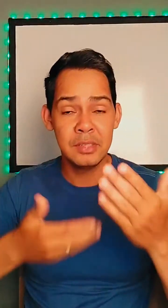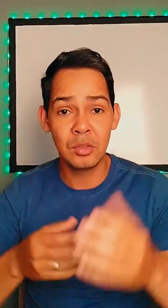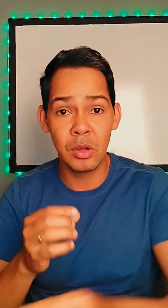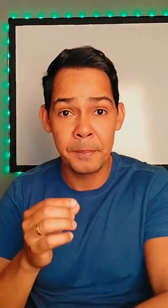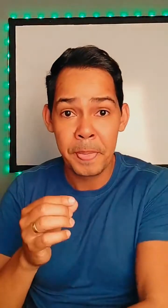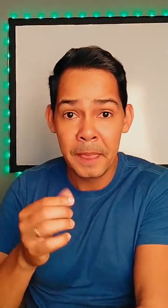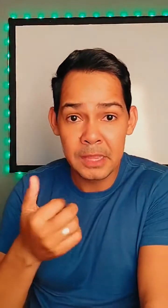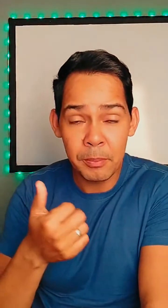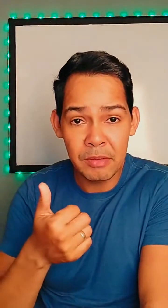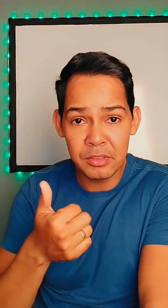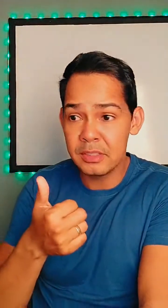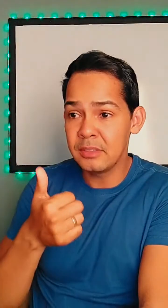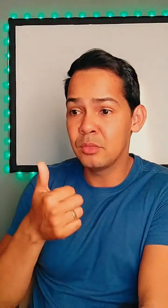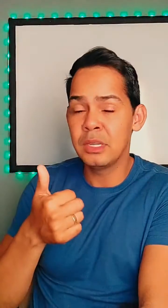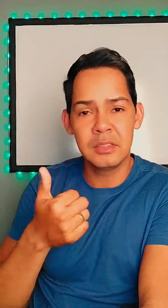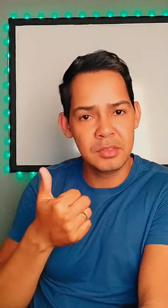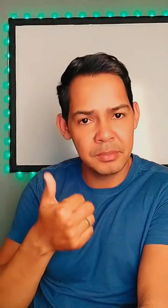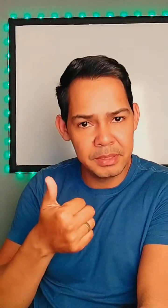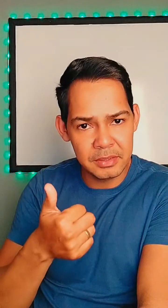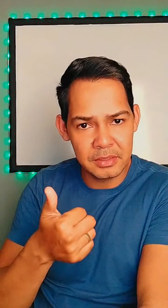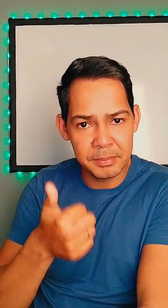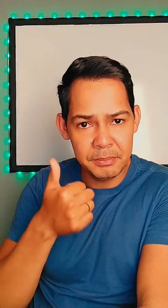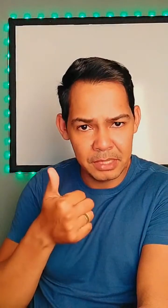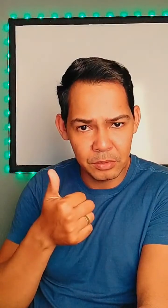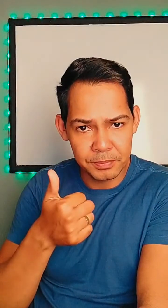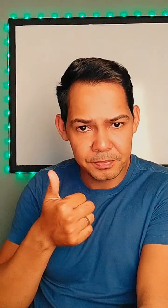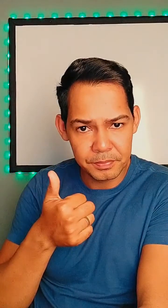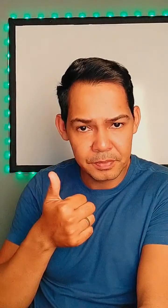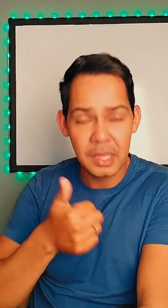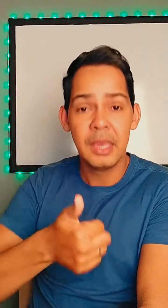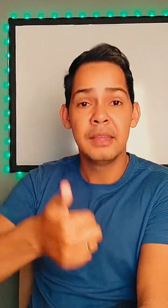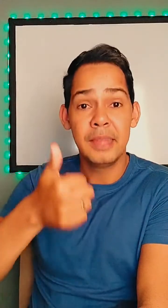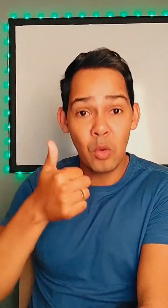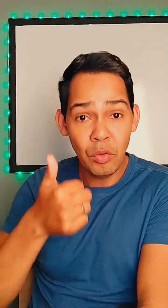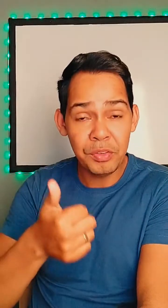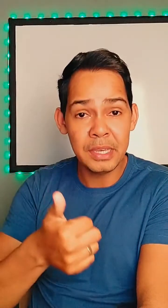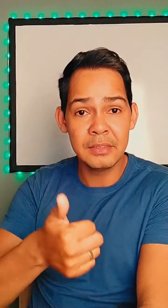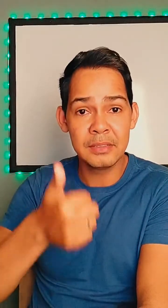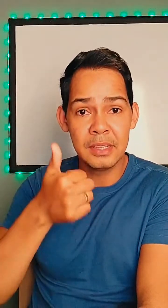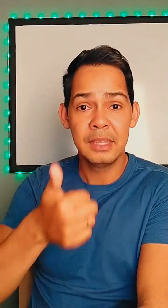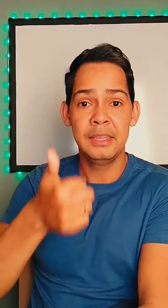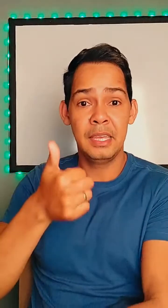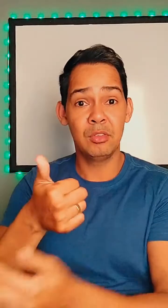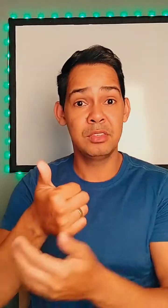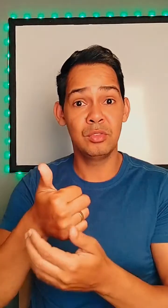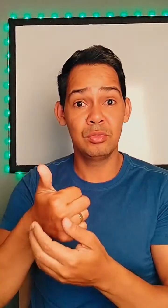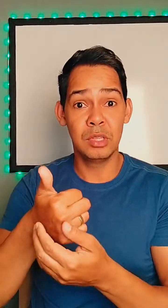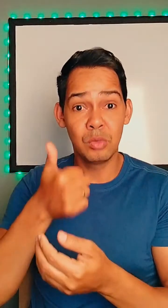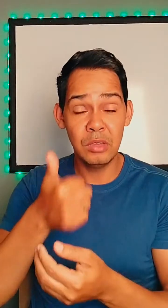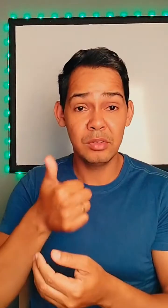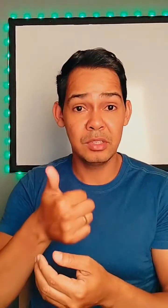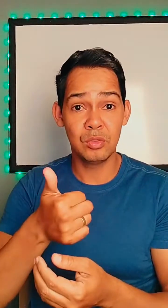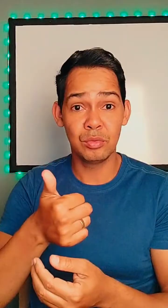troca. Então, para você ter segurança, você precisa, primeiro, ter confiança em quem você estuda, no que você estuda.